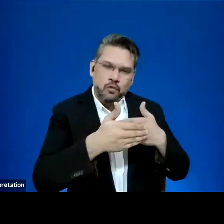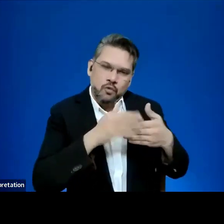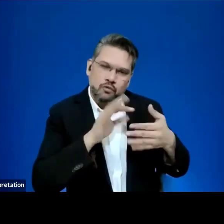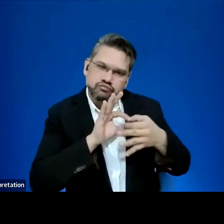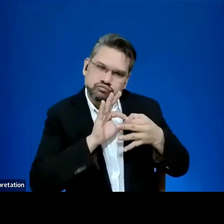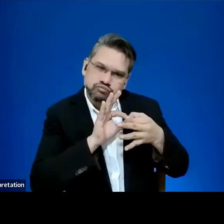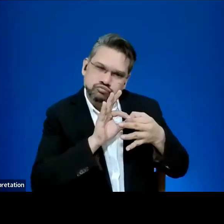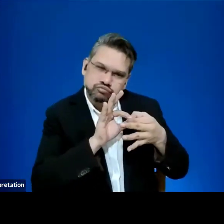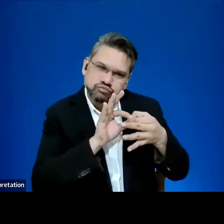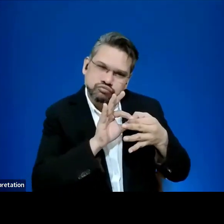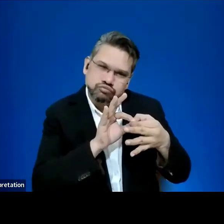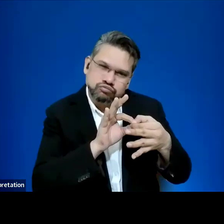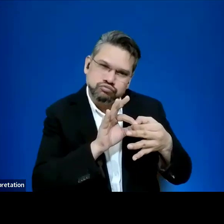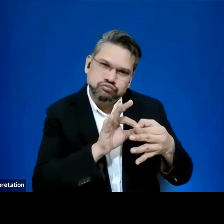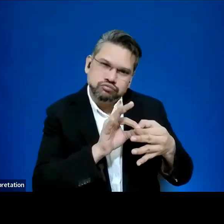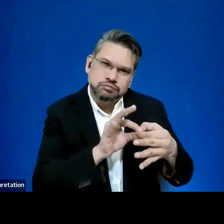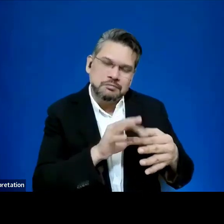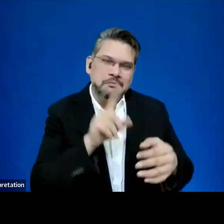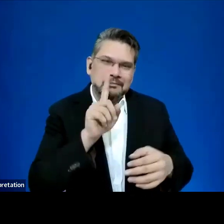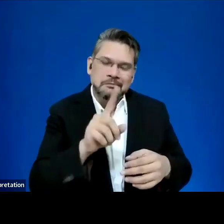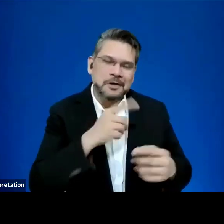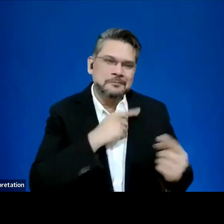级。